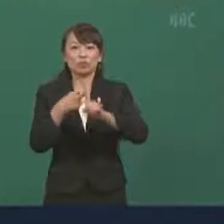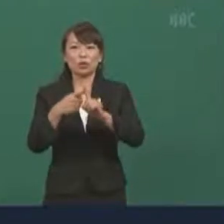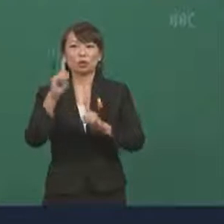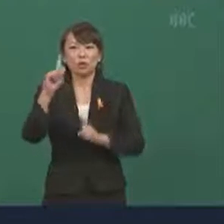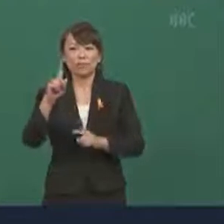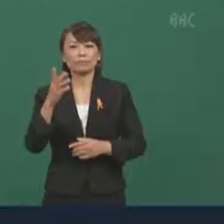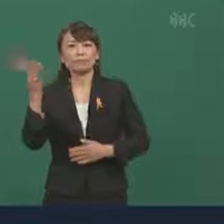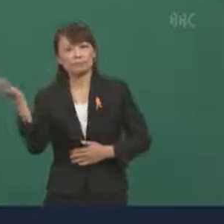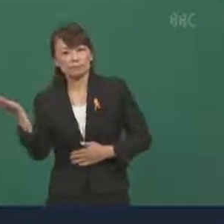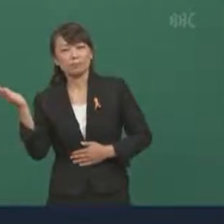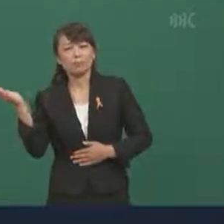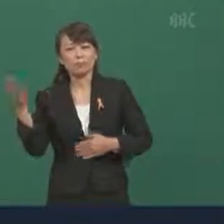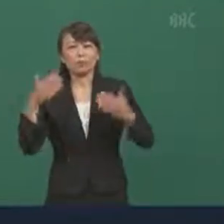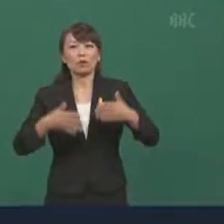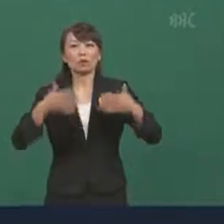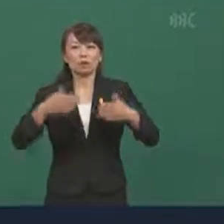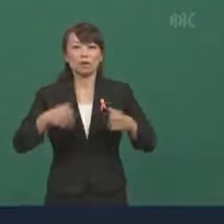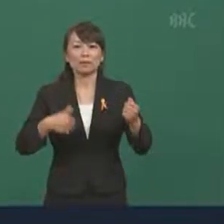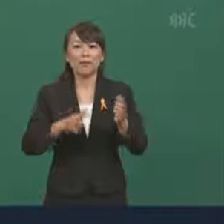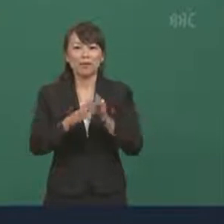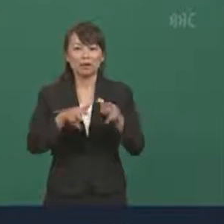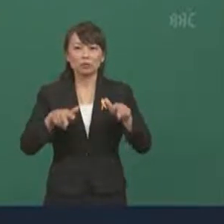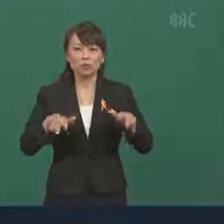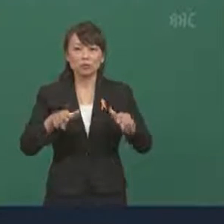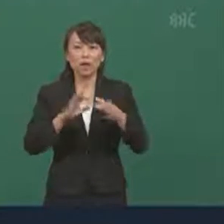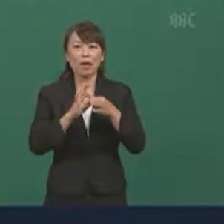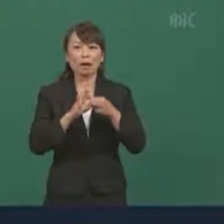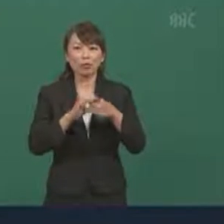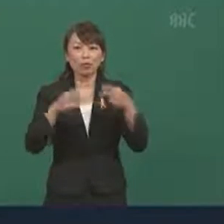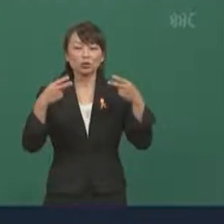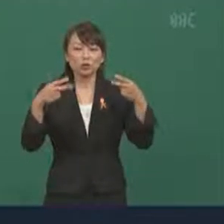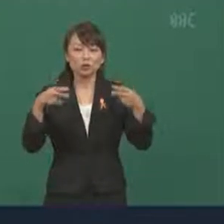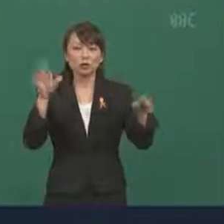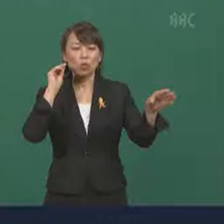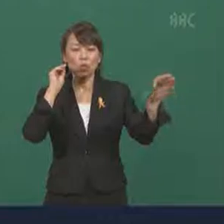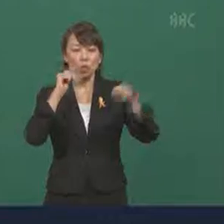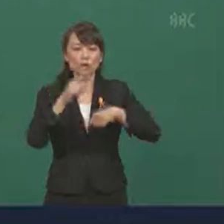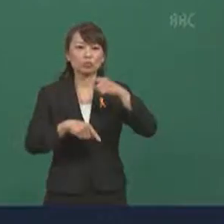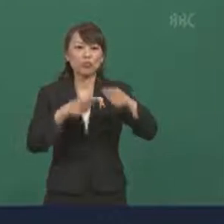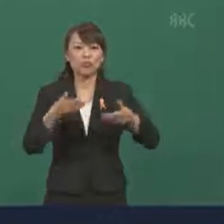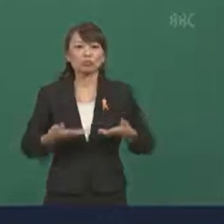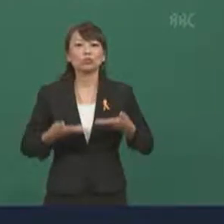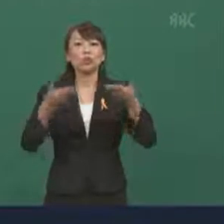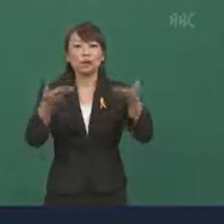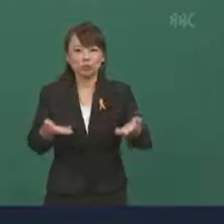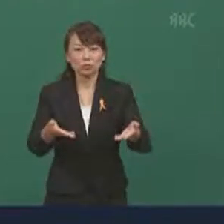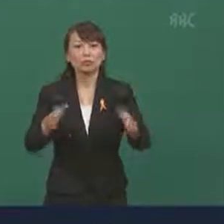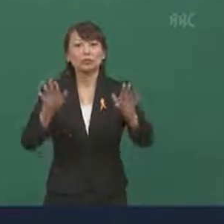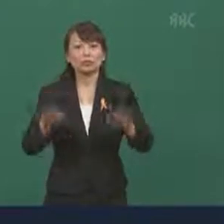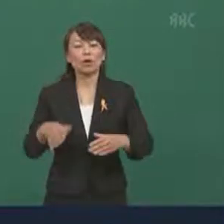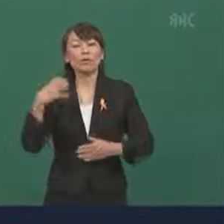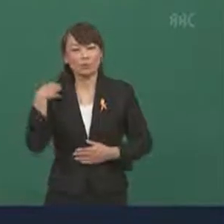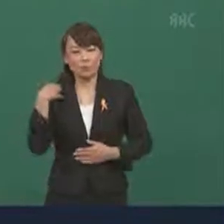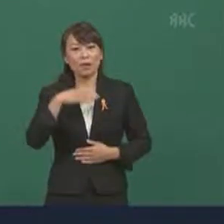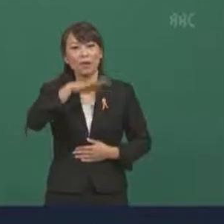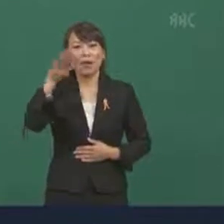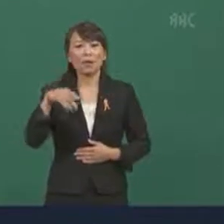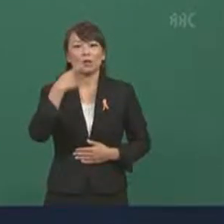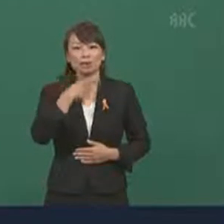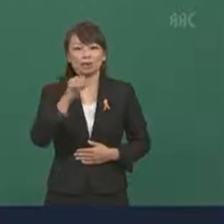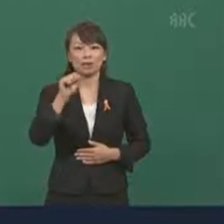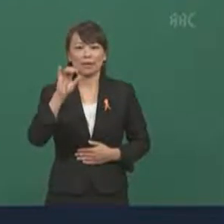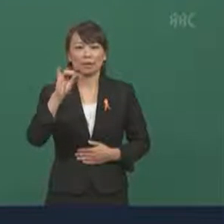にちは、手話タイムプラスワンの時間です。この番組は滋賀県政に関するニュースや情報を手話でお届けする番組です